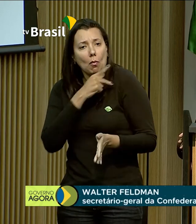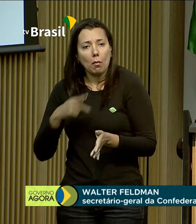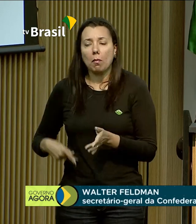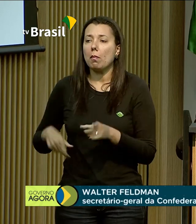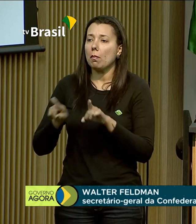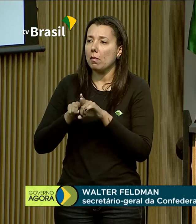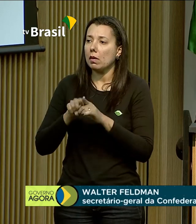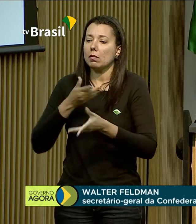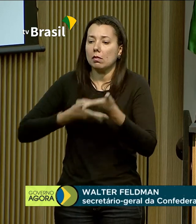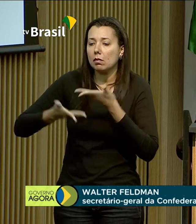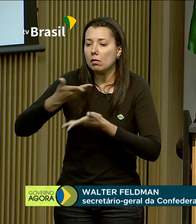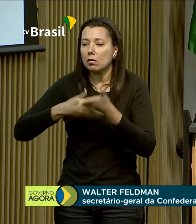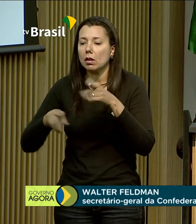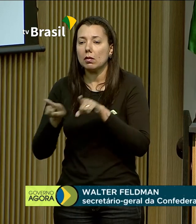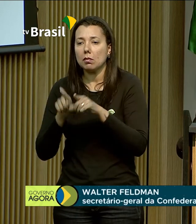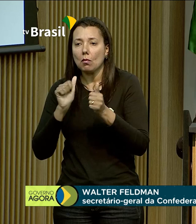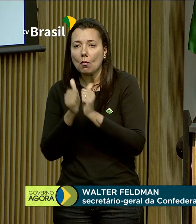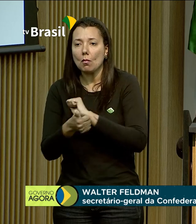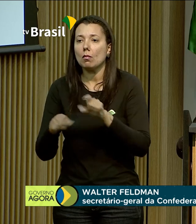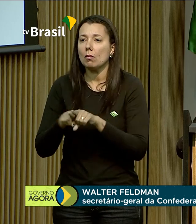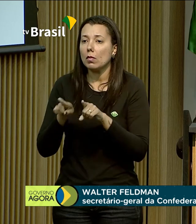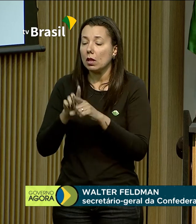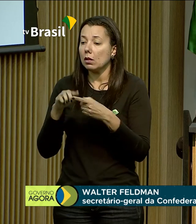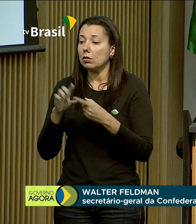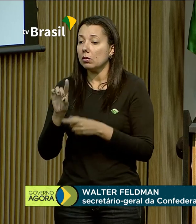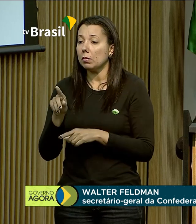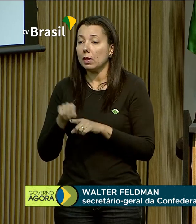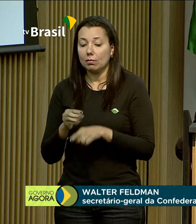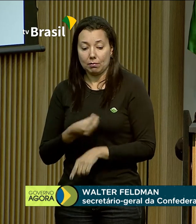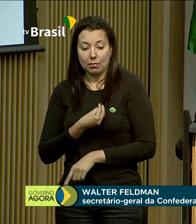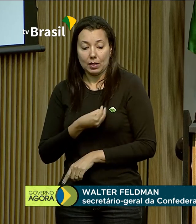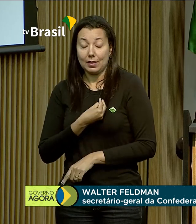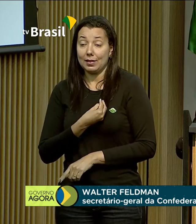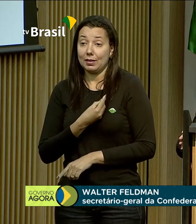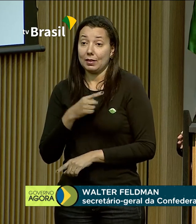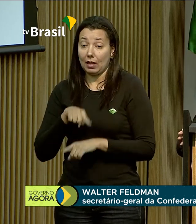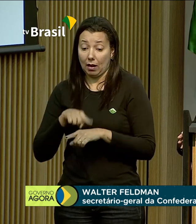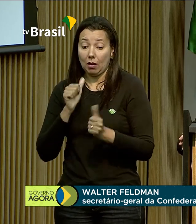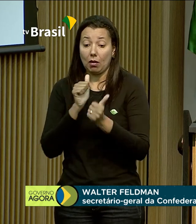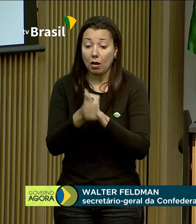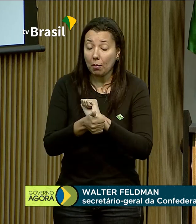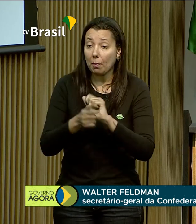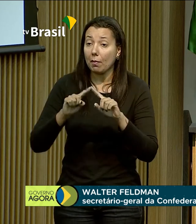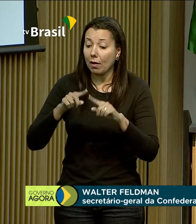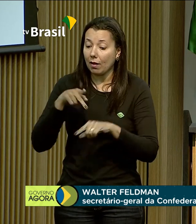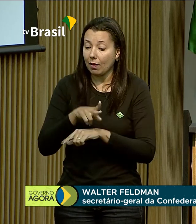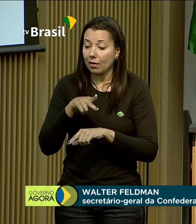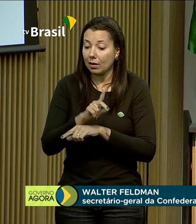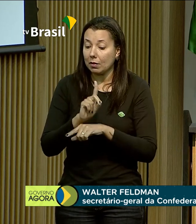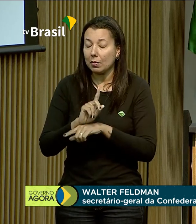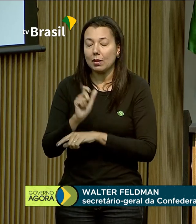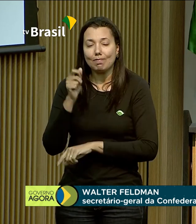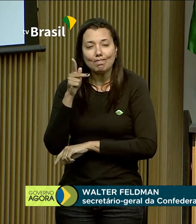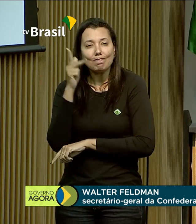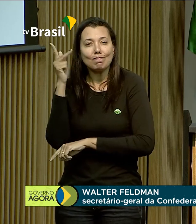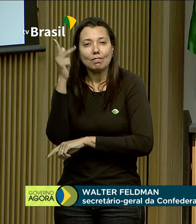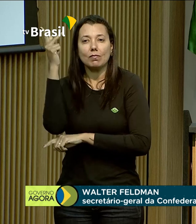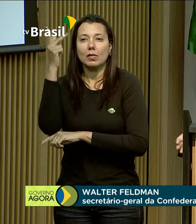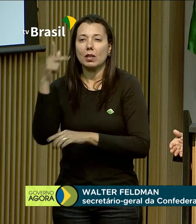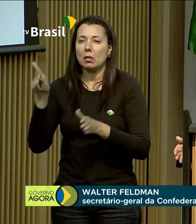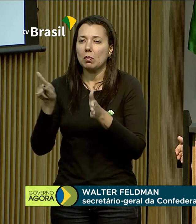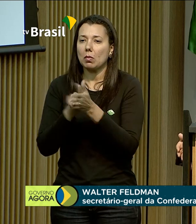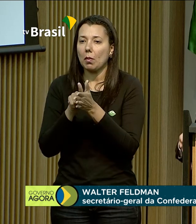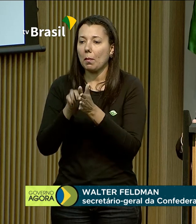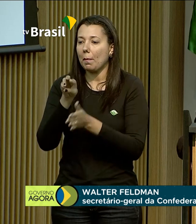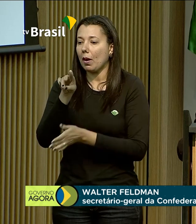questões relacionadas ao futebol, não apenas pela sua presença em campo, constantemente torcendo pelo seu time,